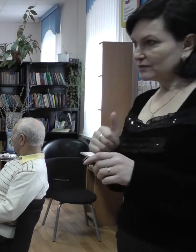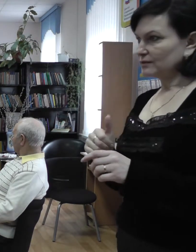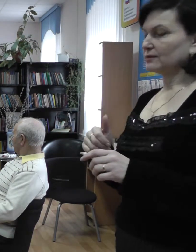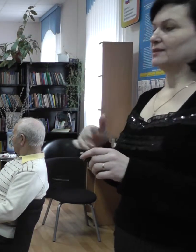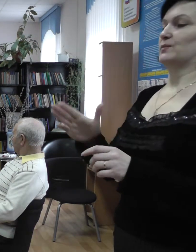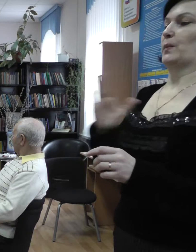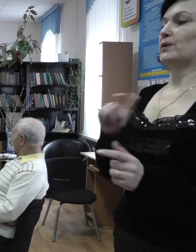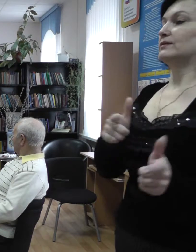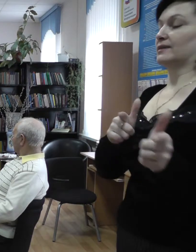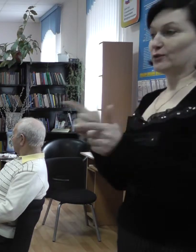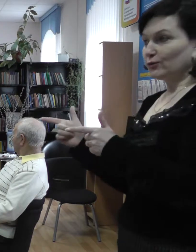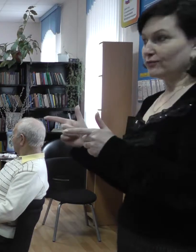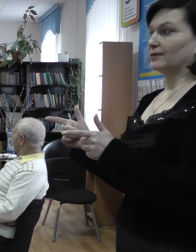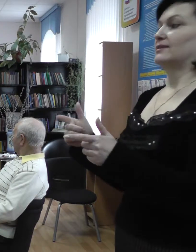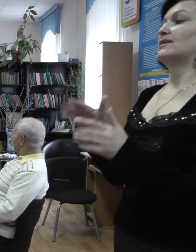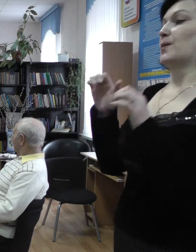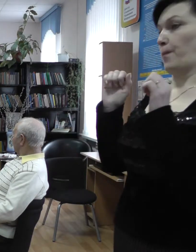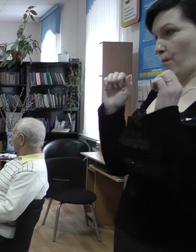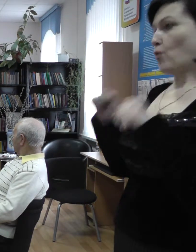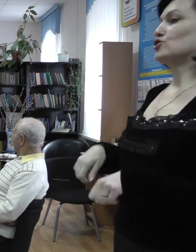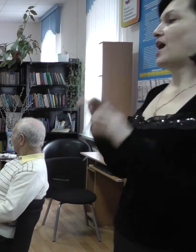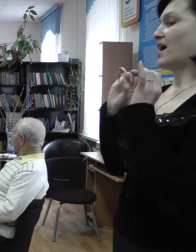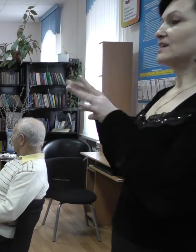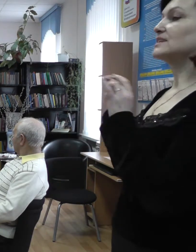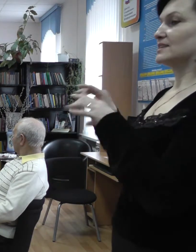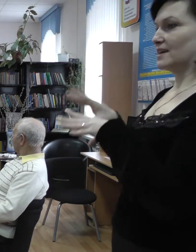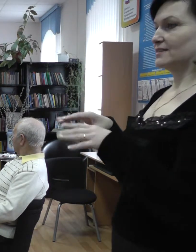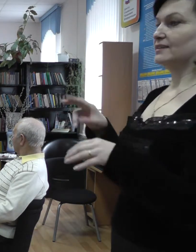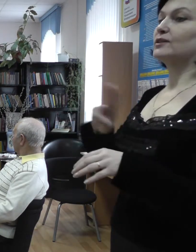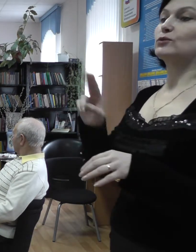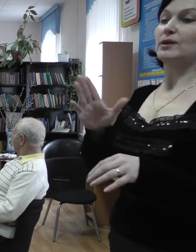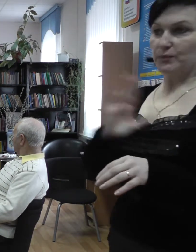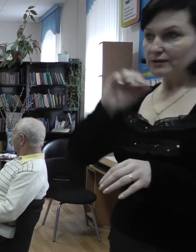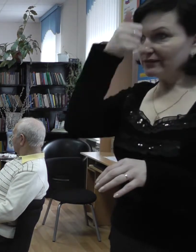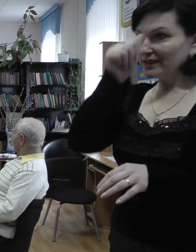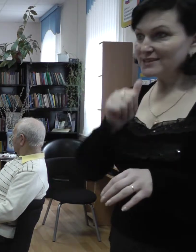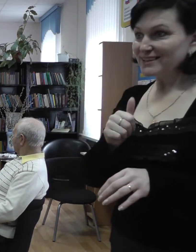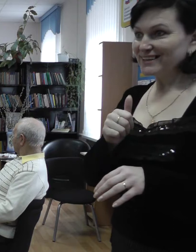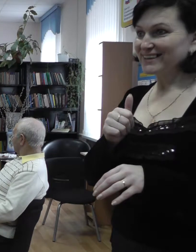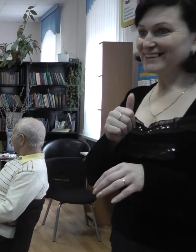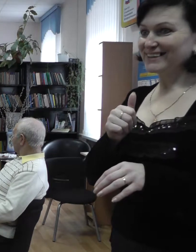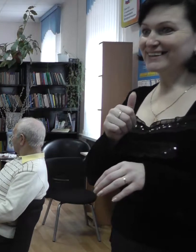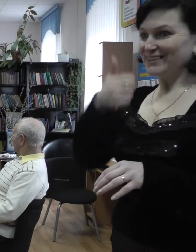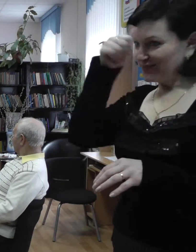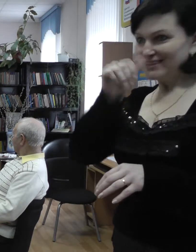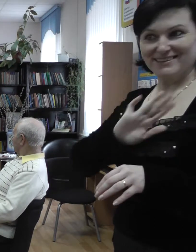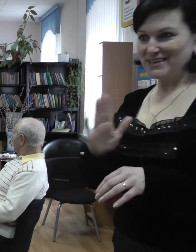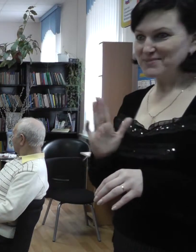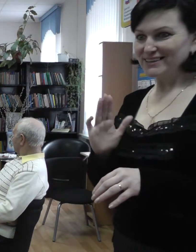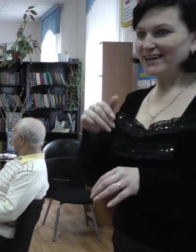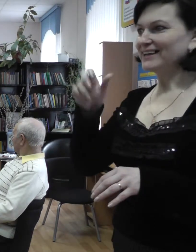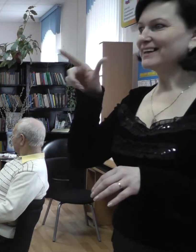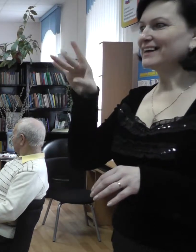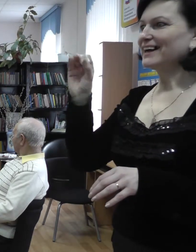готов нам их поведать. Поэтому, если из вас кто-то даже, может быть, по ходу того, что я вам